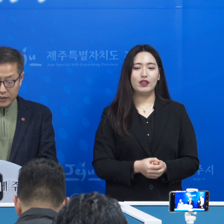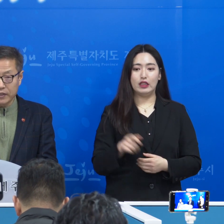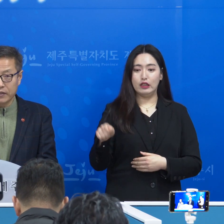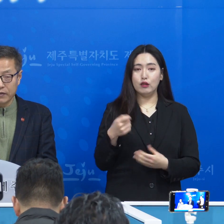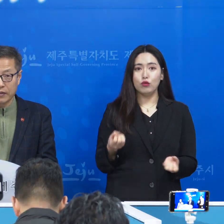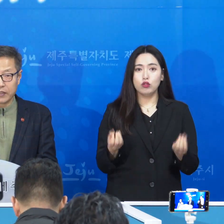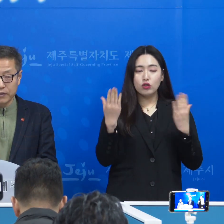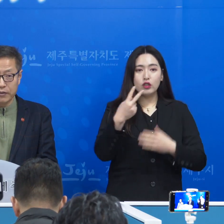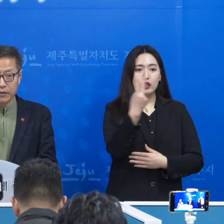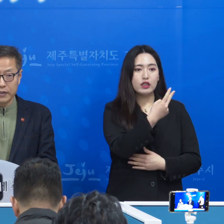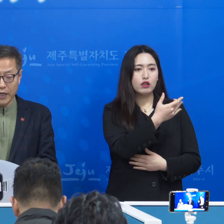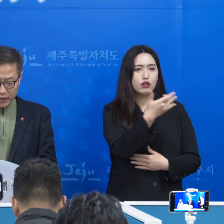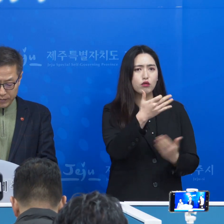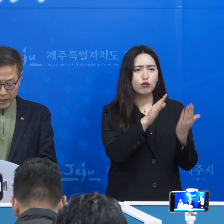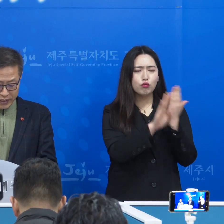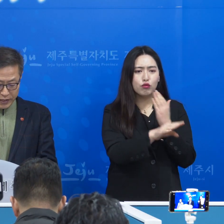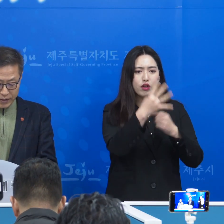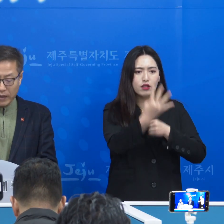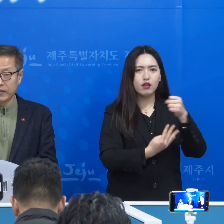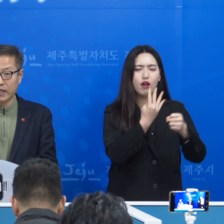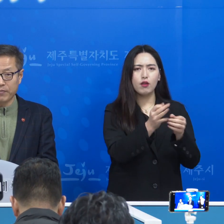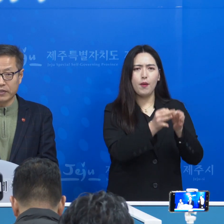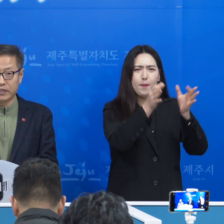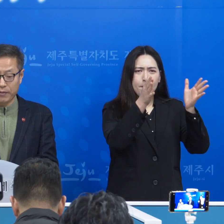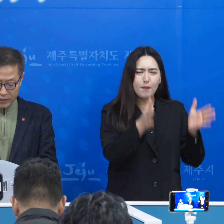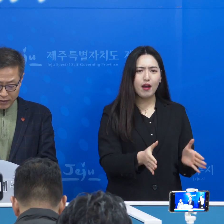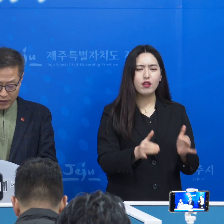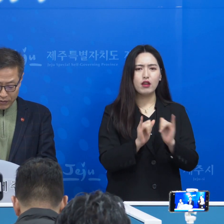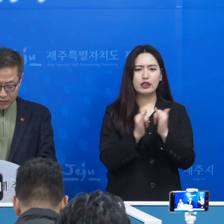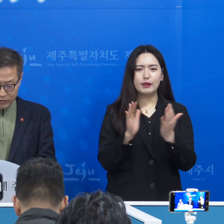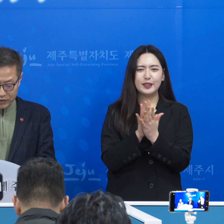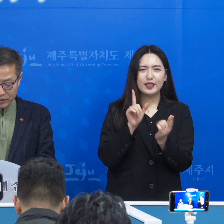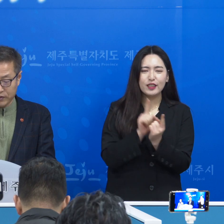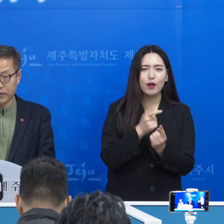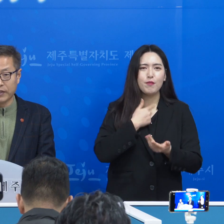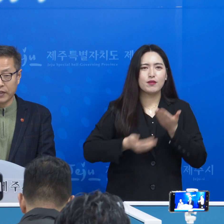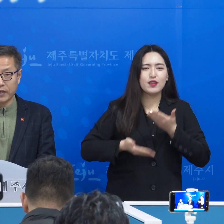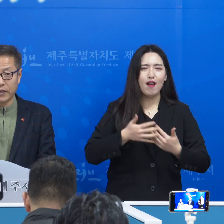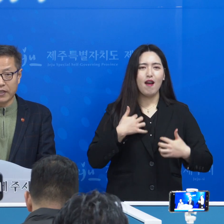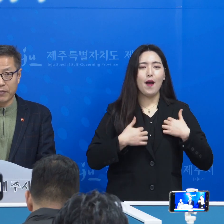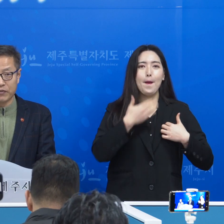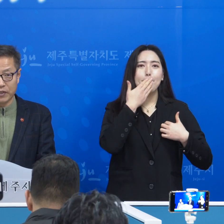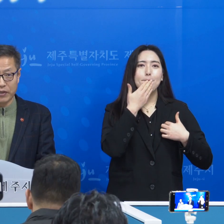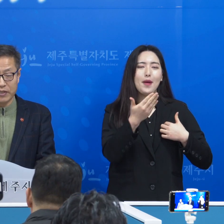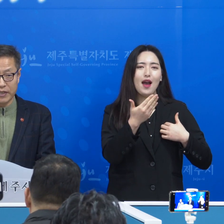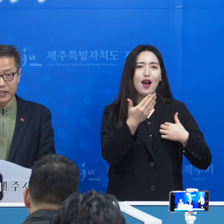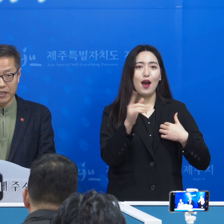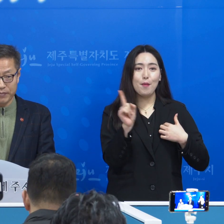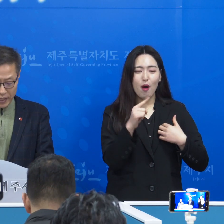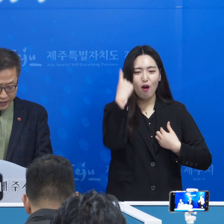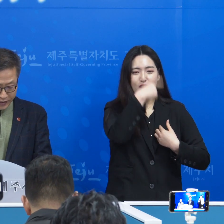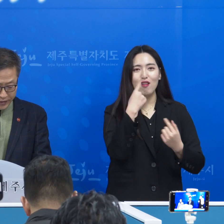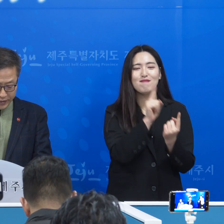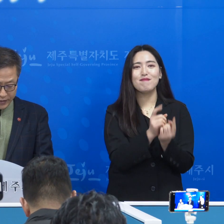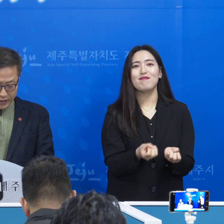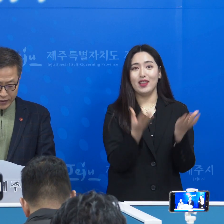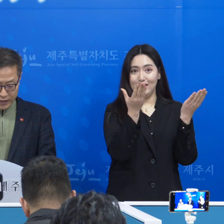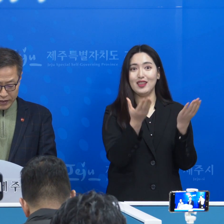들불축제는 2019년 이후 4년 만에 많은 사람들이 직접 체험하고 즐길 수 있는 대면 축제로 열리는